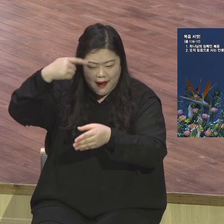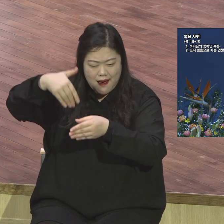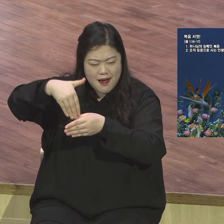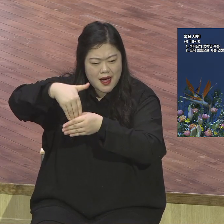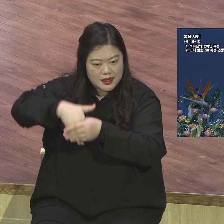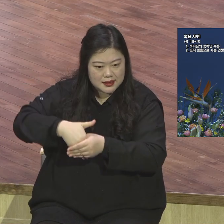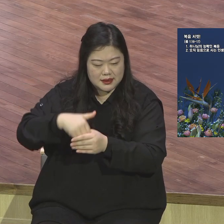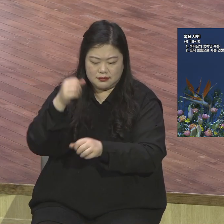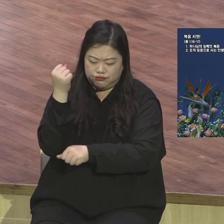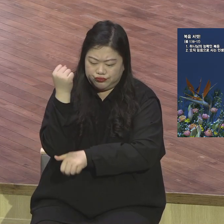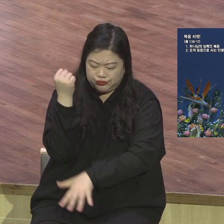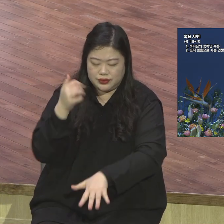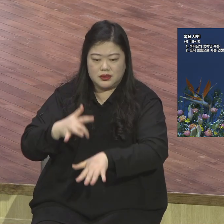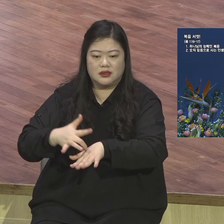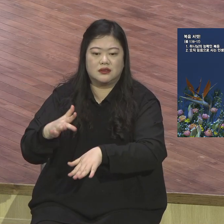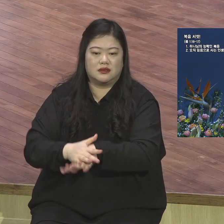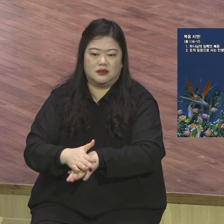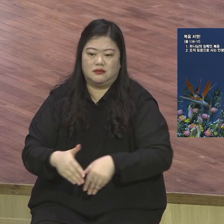하나님께 영광,